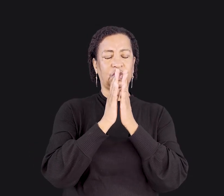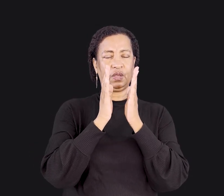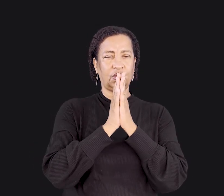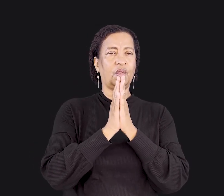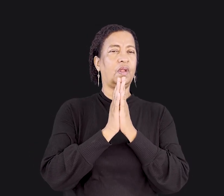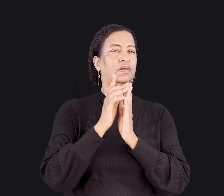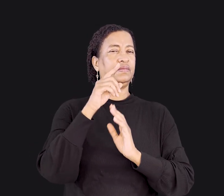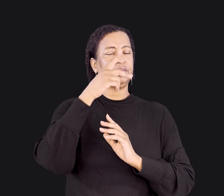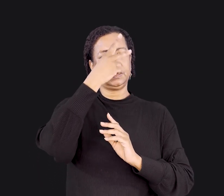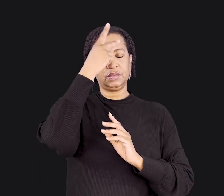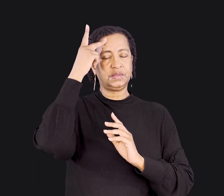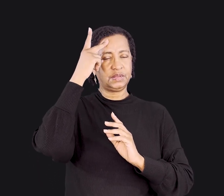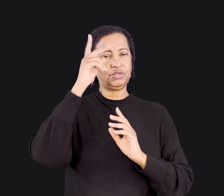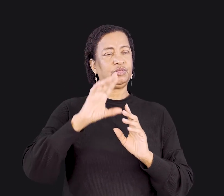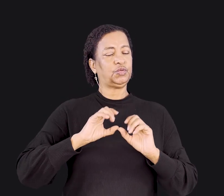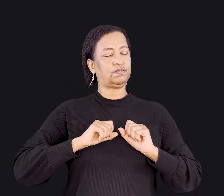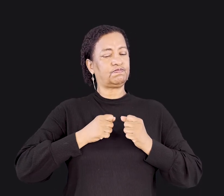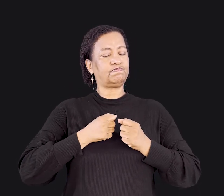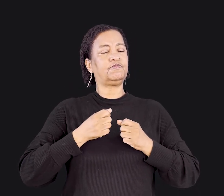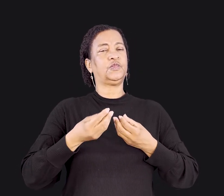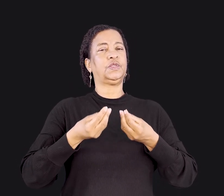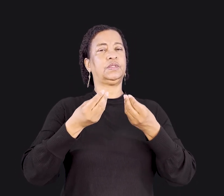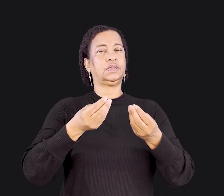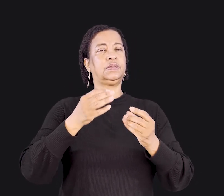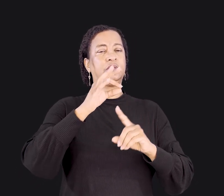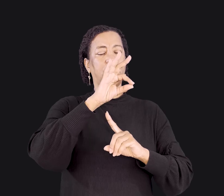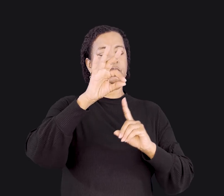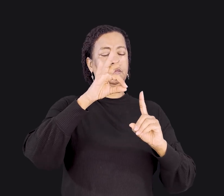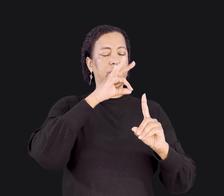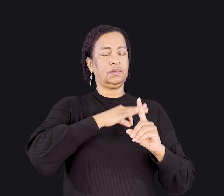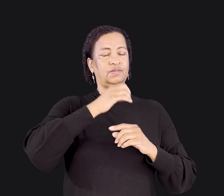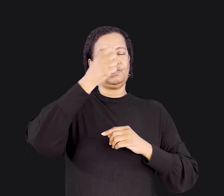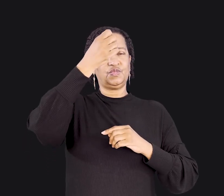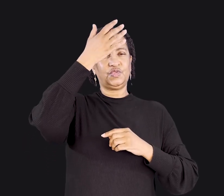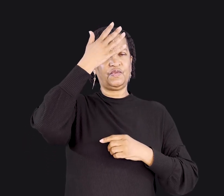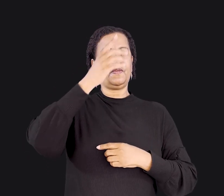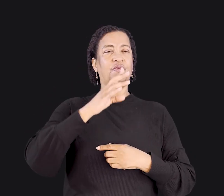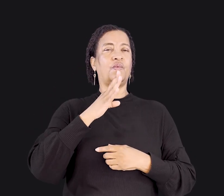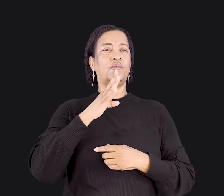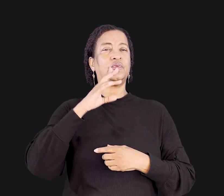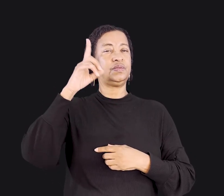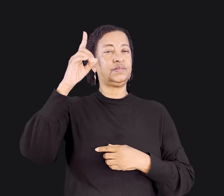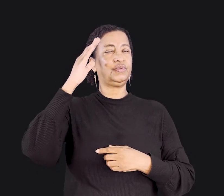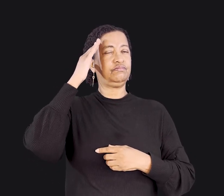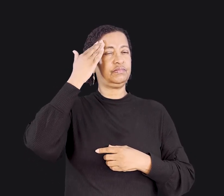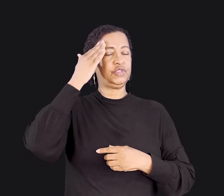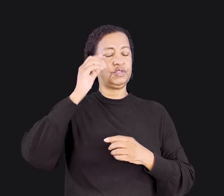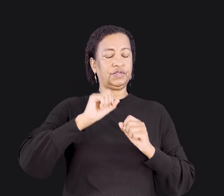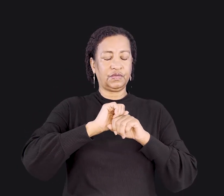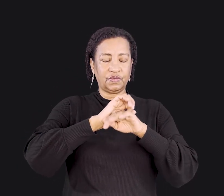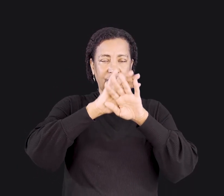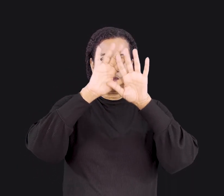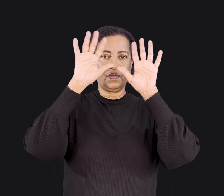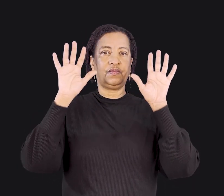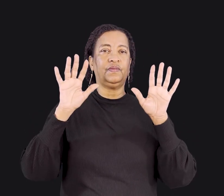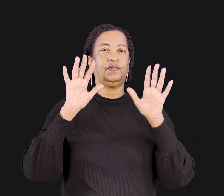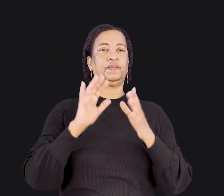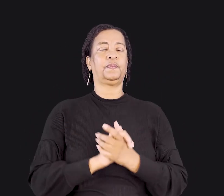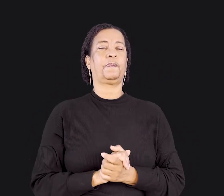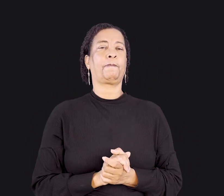que lhes fosse dado um espírito de revelação no conhecimento de Deus e que o seu entendimento fosse iluminado.